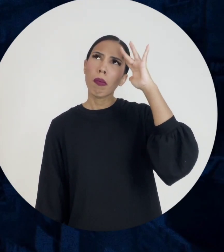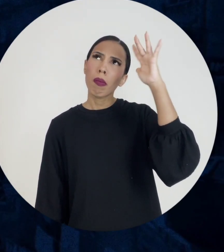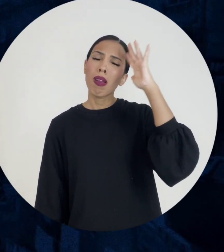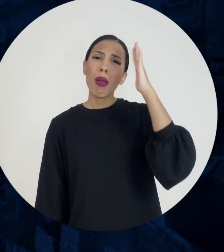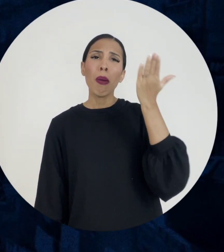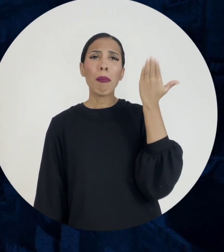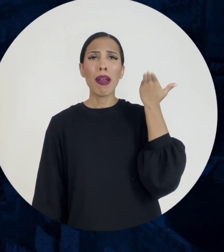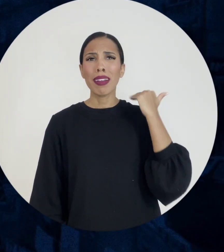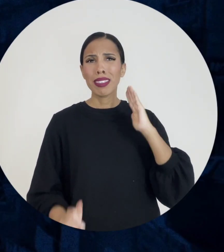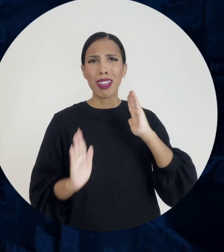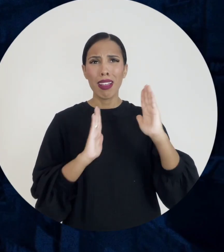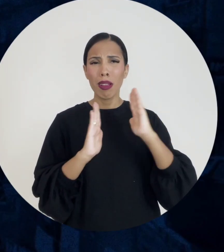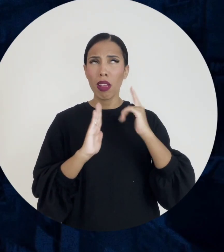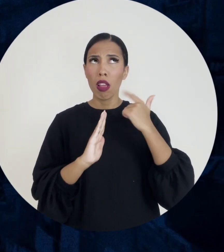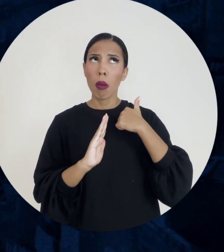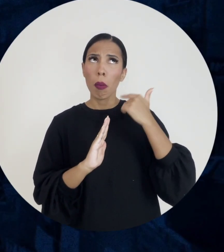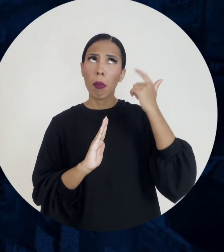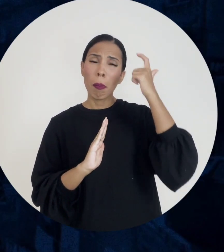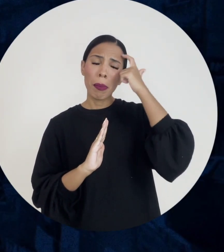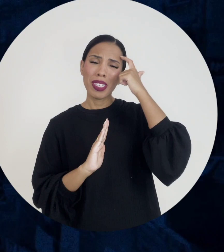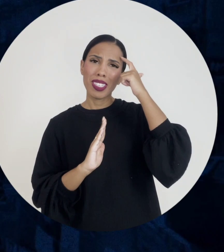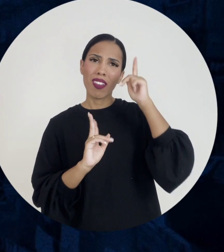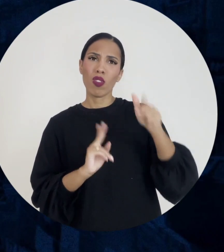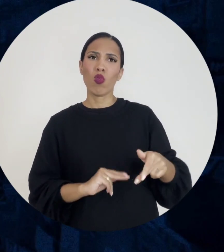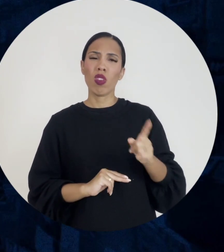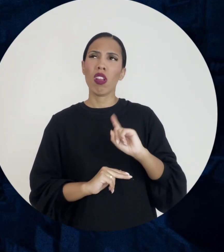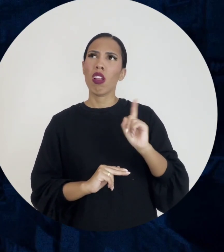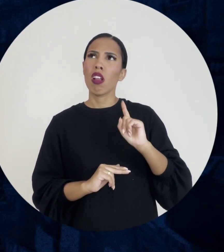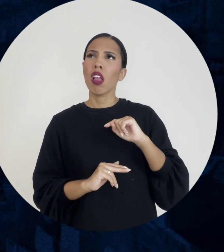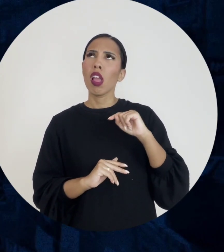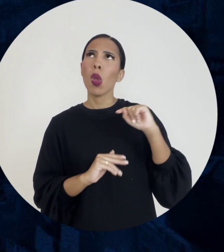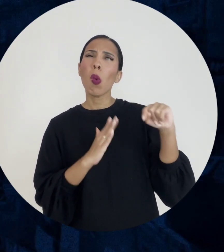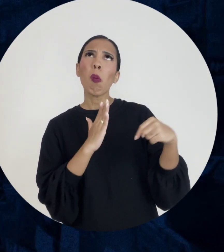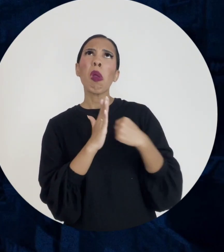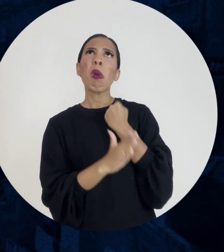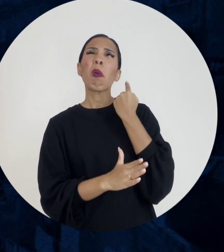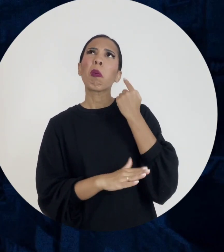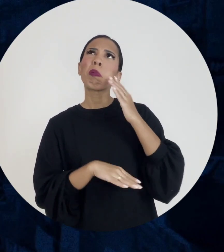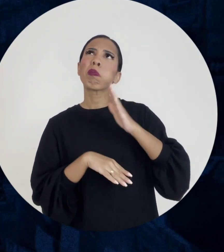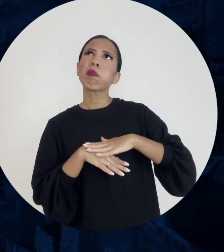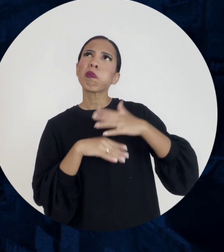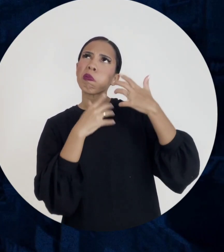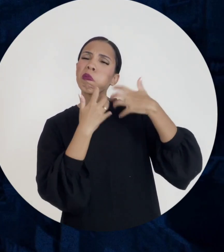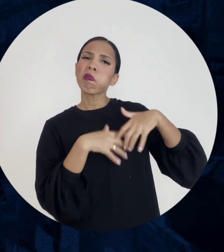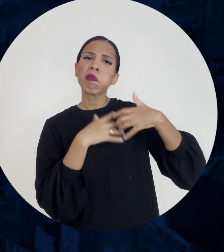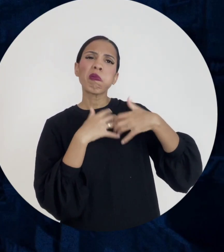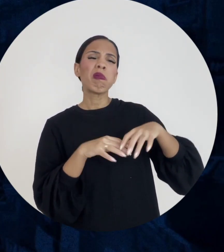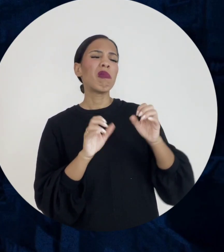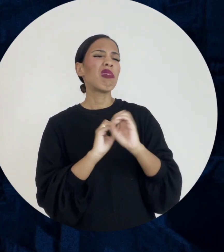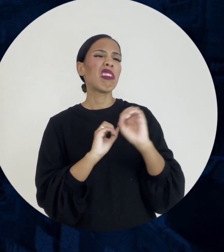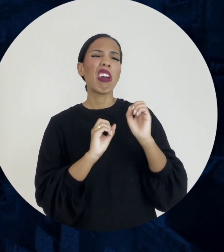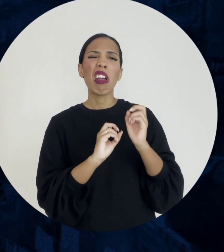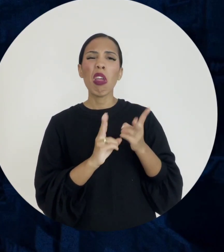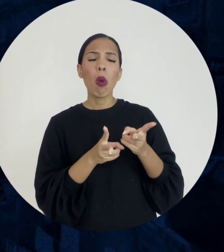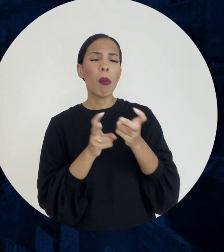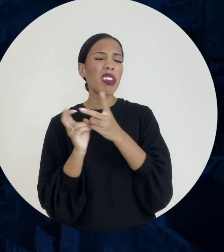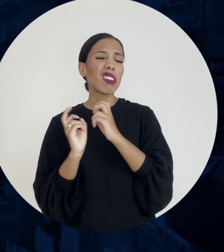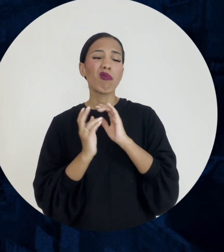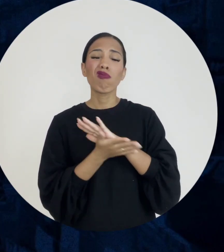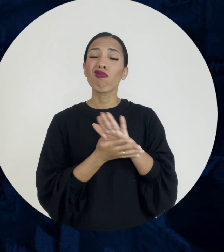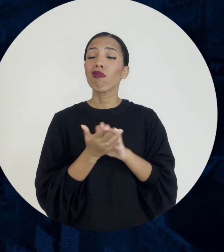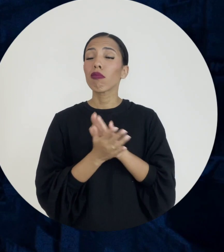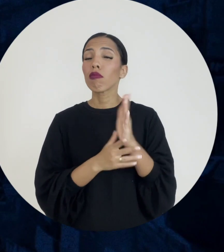questionamento, de perceber as que naquela época não tinha toda essa coisa que você tem hoje